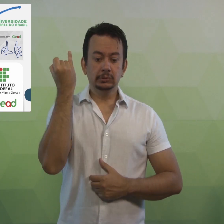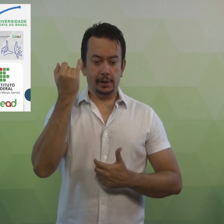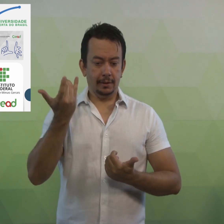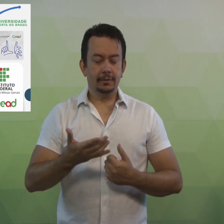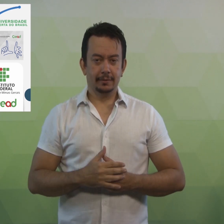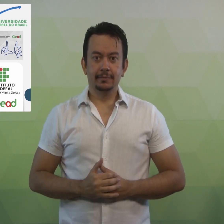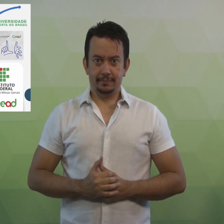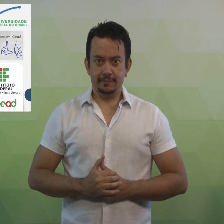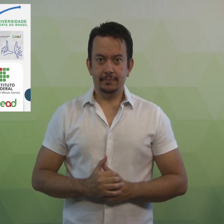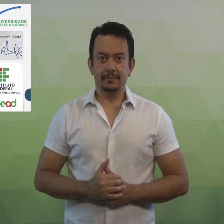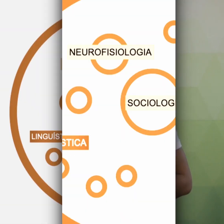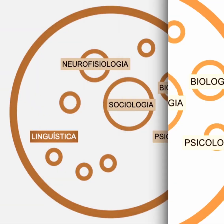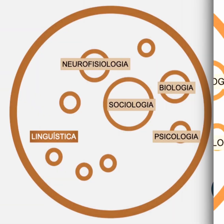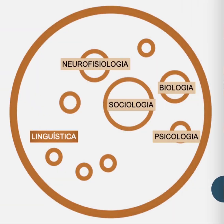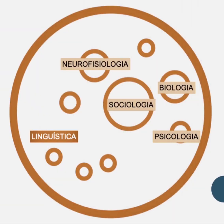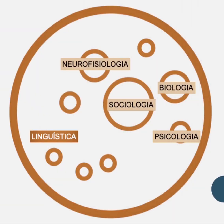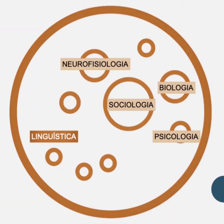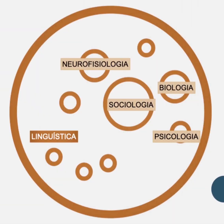isso funciona e essa importância.